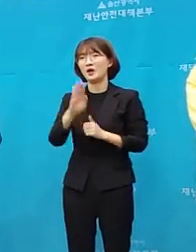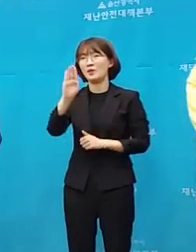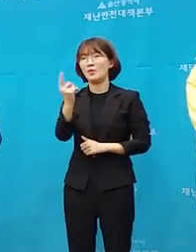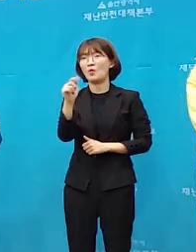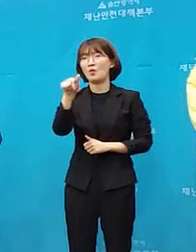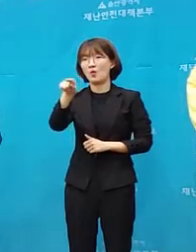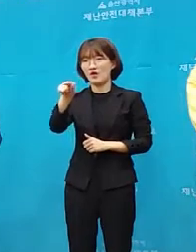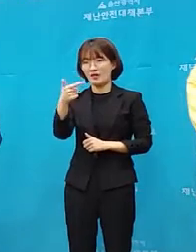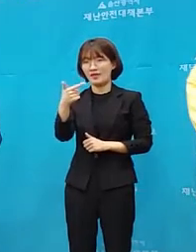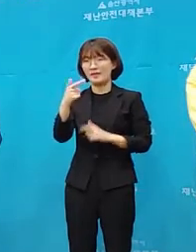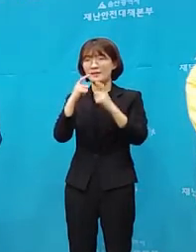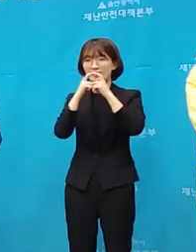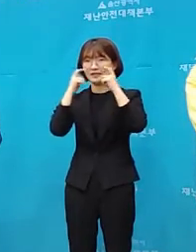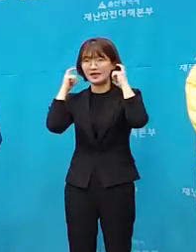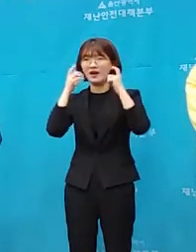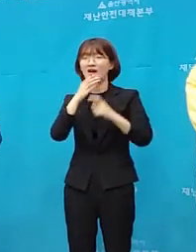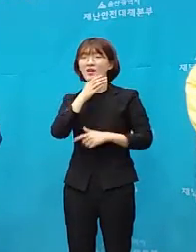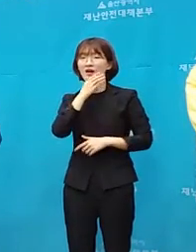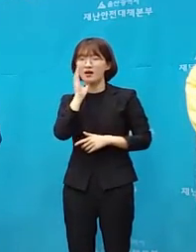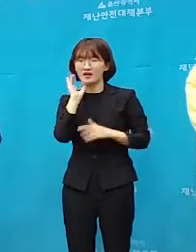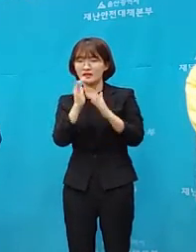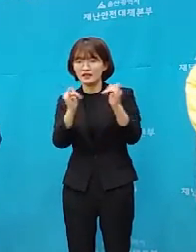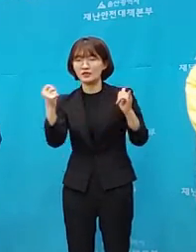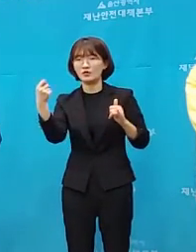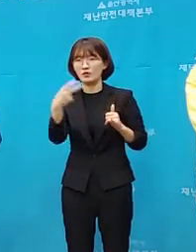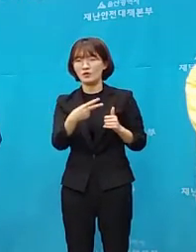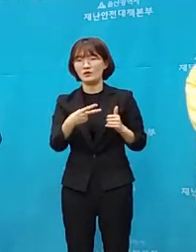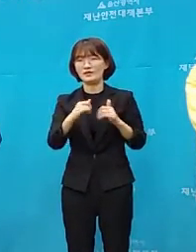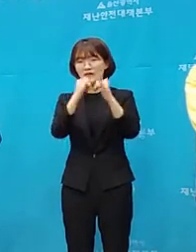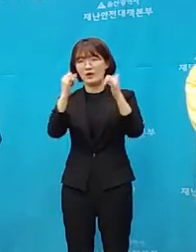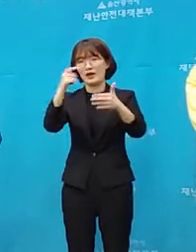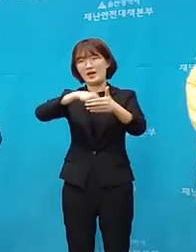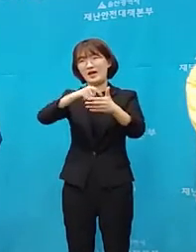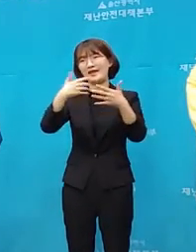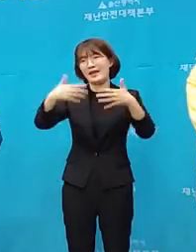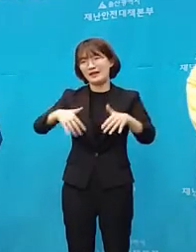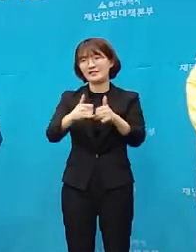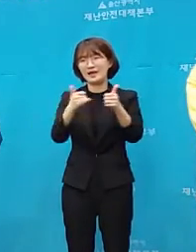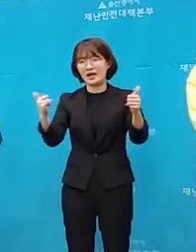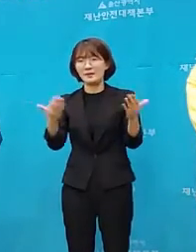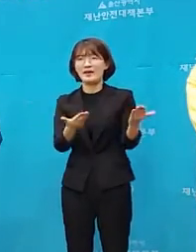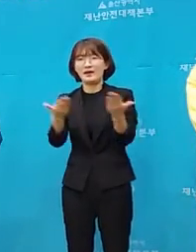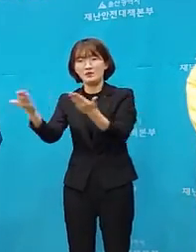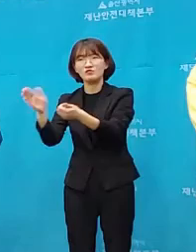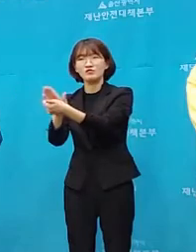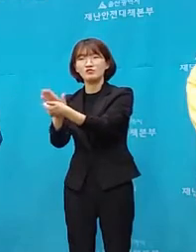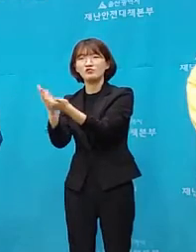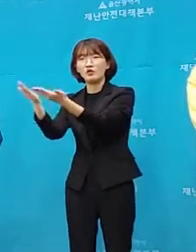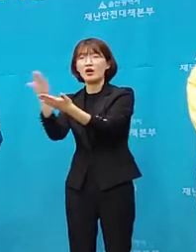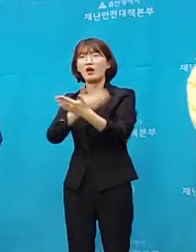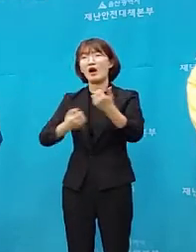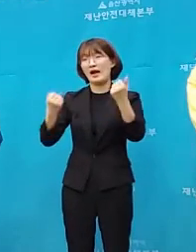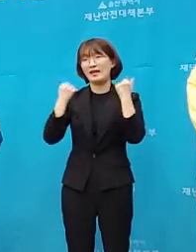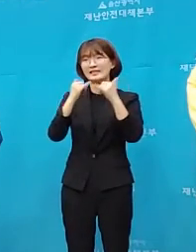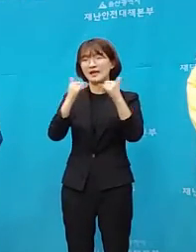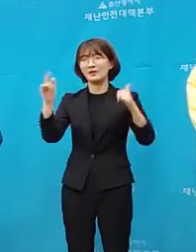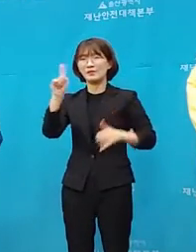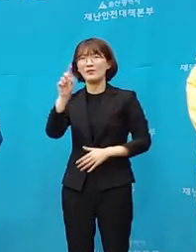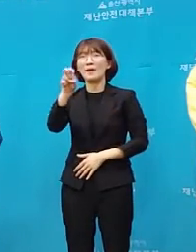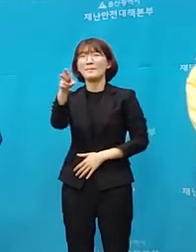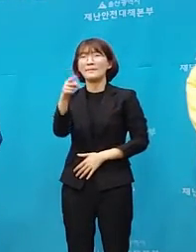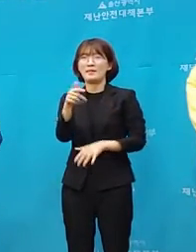보건 마스크는 어르신께, 어르신, 장애인 등 사회적 취약계층 내지 약자에게 양보하고 건강한 사람은 맨 마스크를